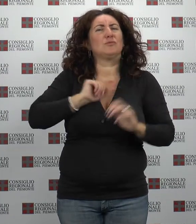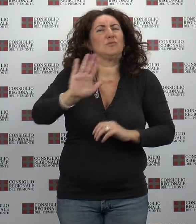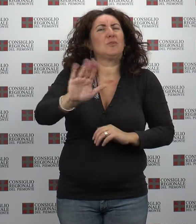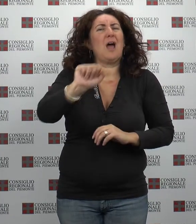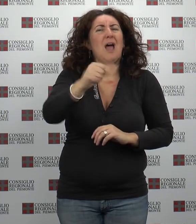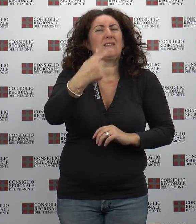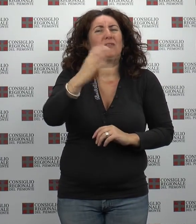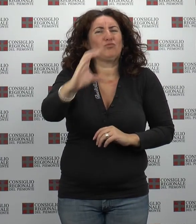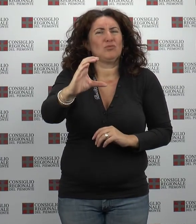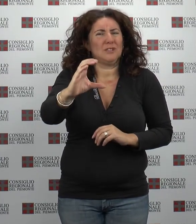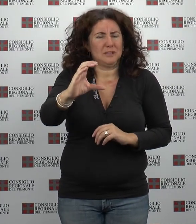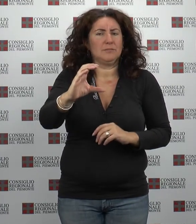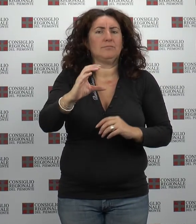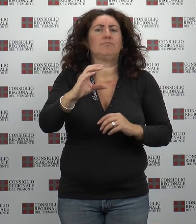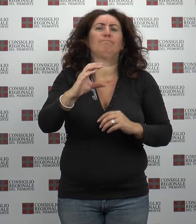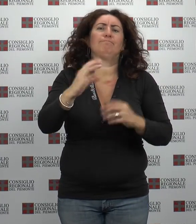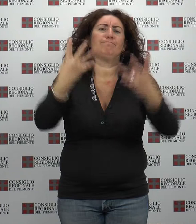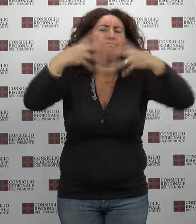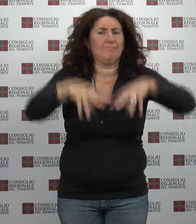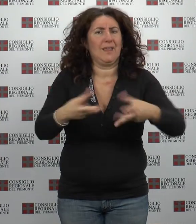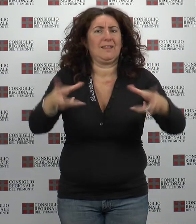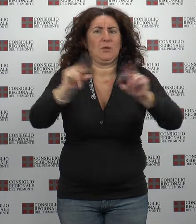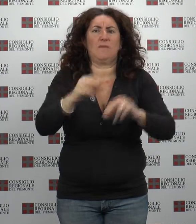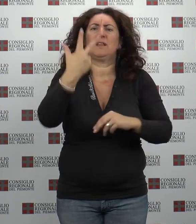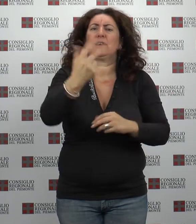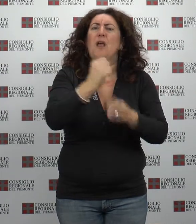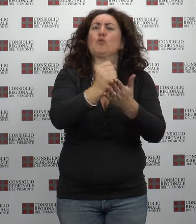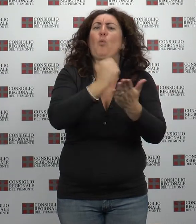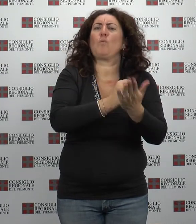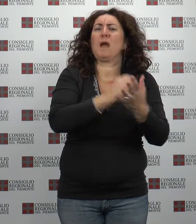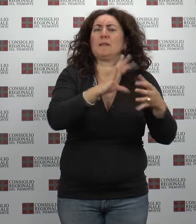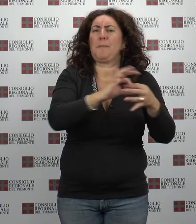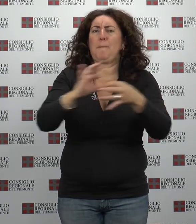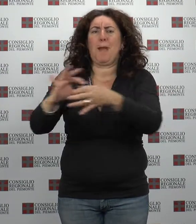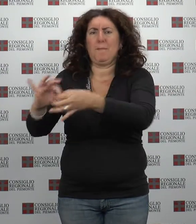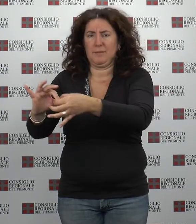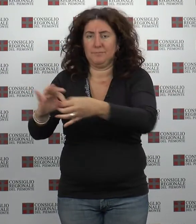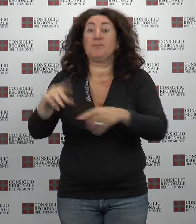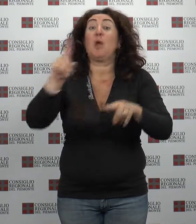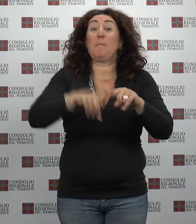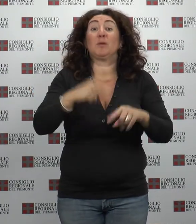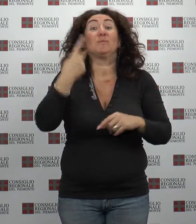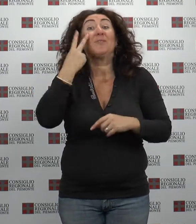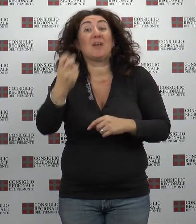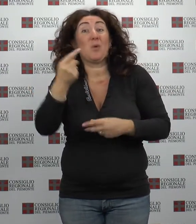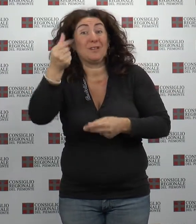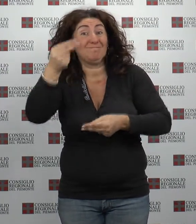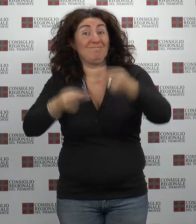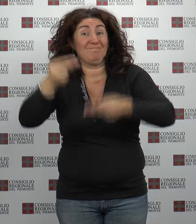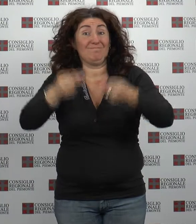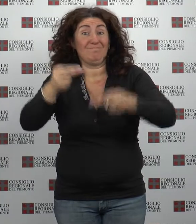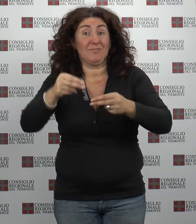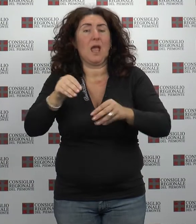agenzie territoriali per la casa, con 3 documenti collegati e, in materia finanziaria, l'assestamento di bilancio del Consiglio regionale